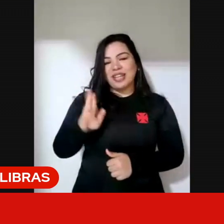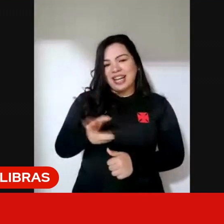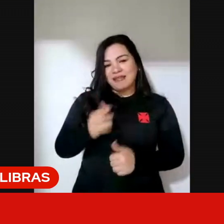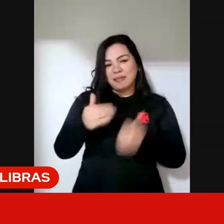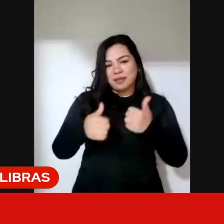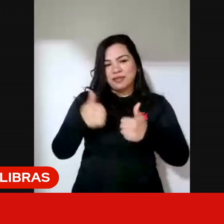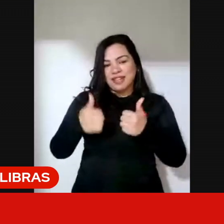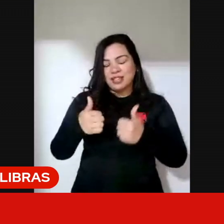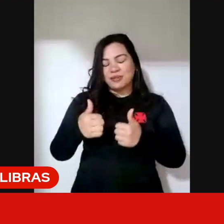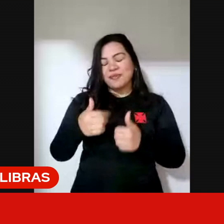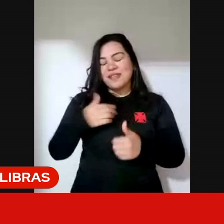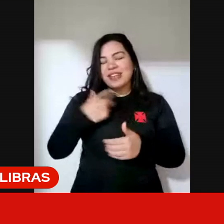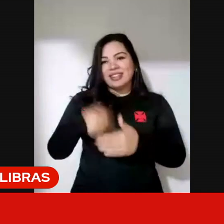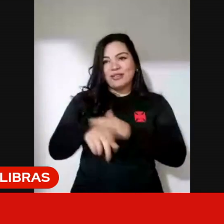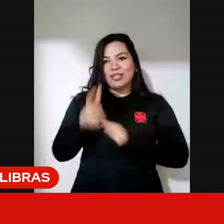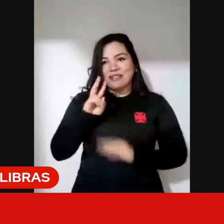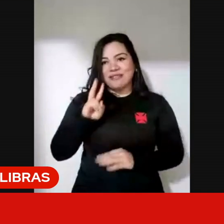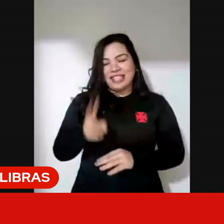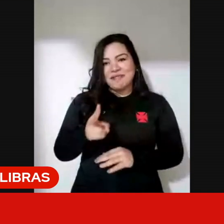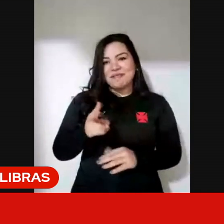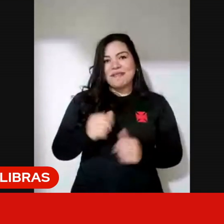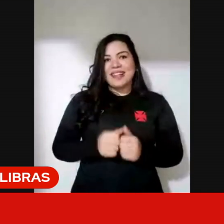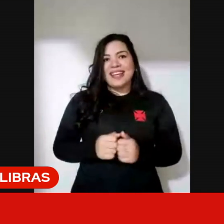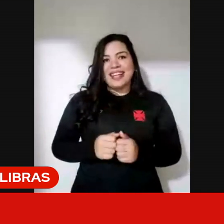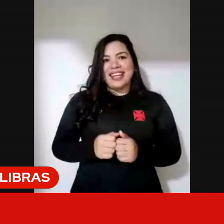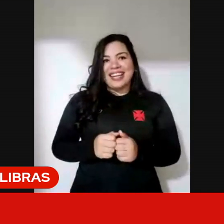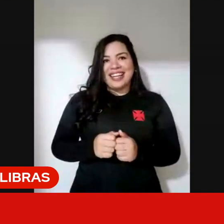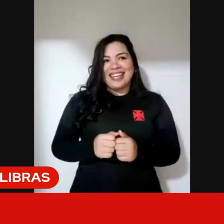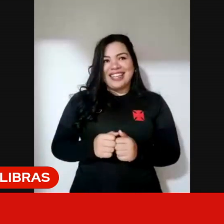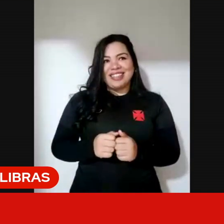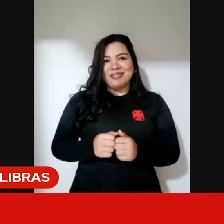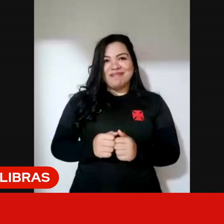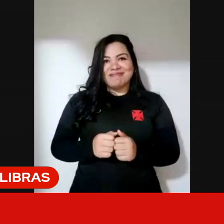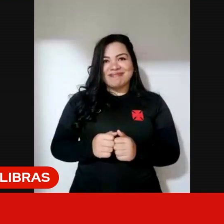irmão jogava pelo Vasco, então já vi.